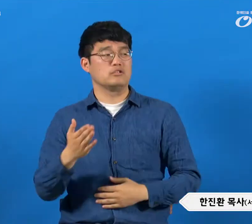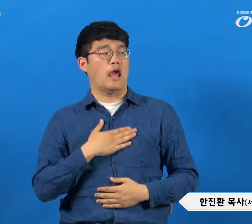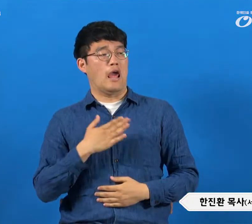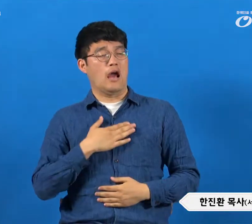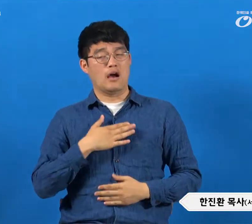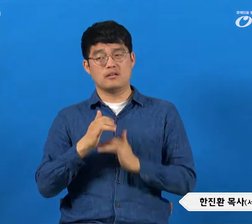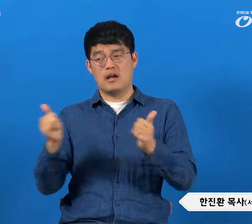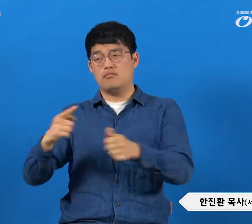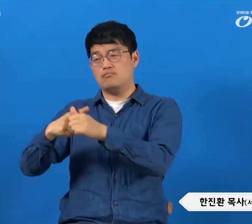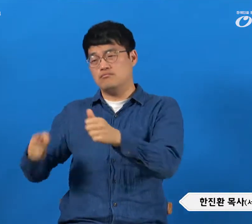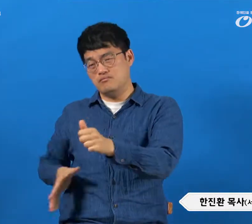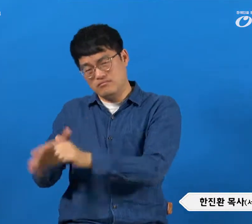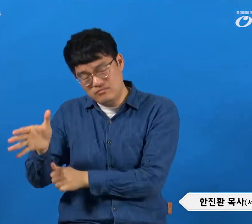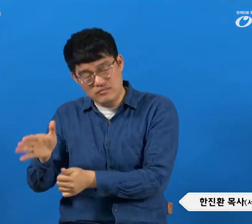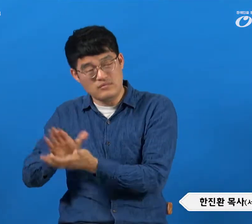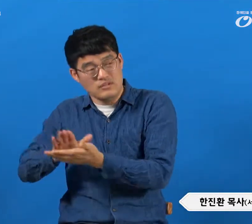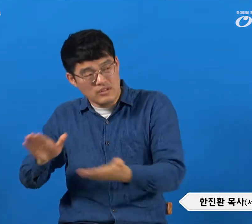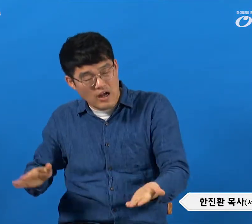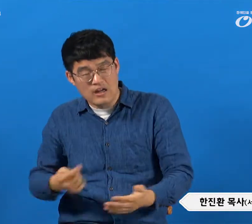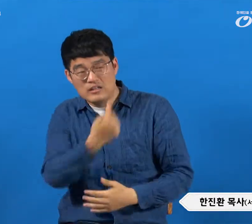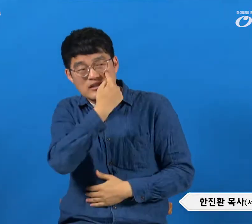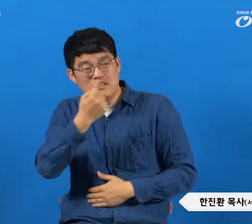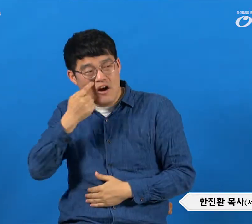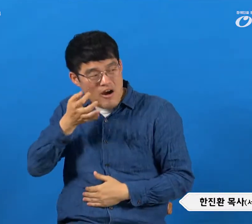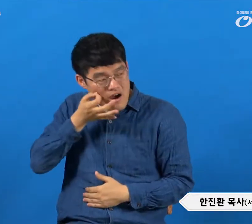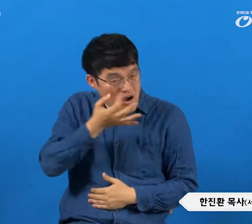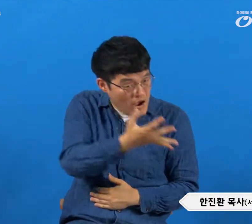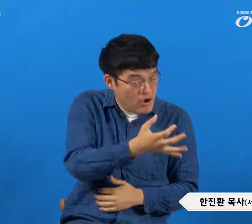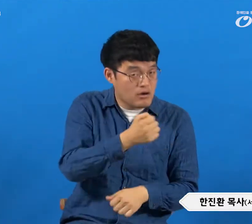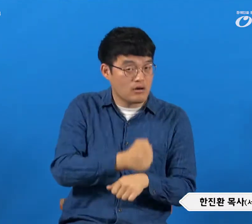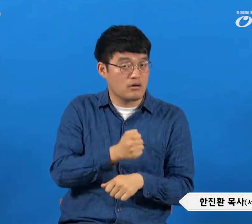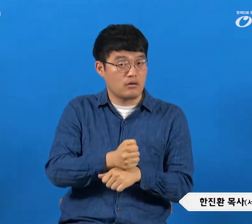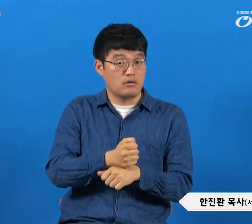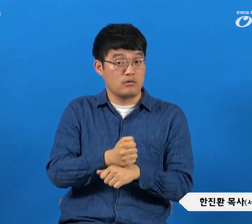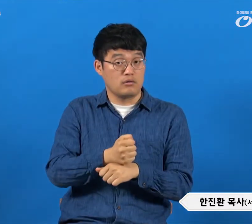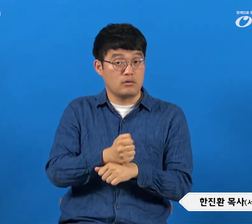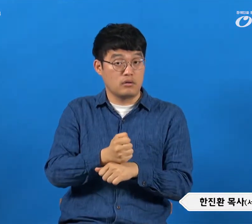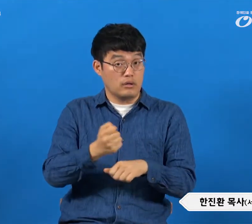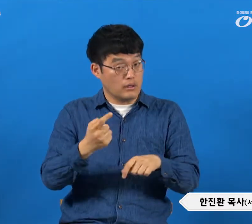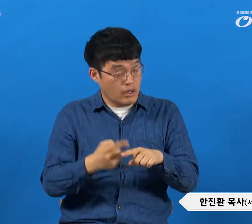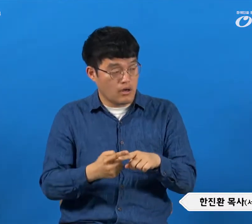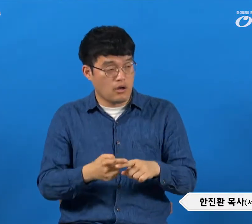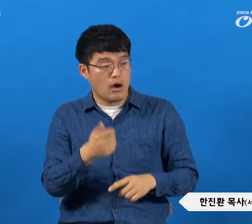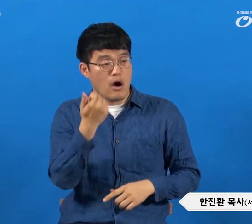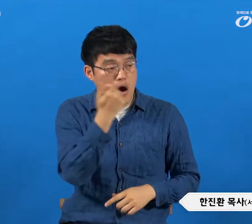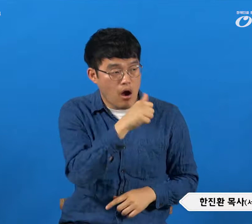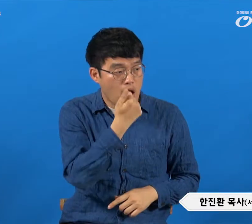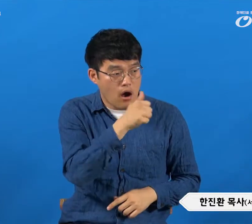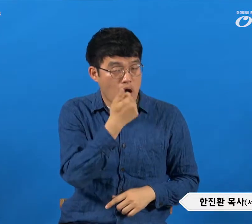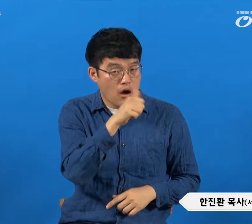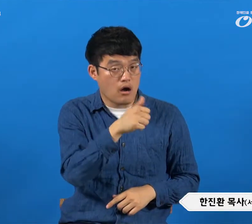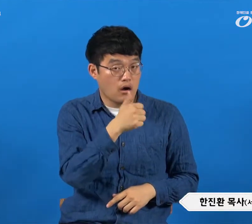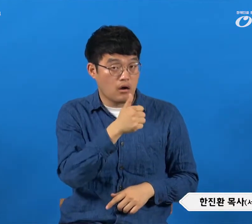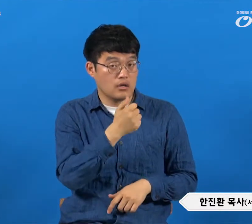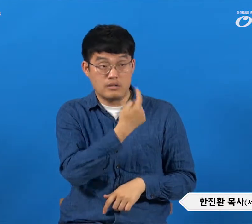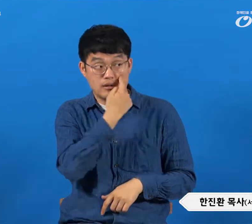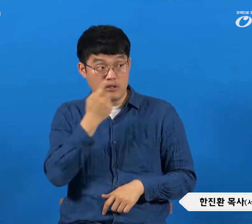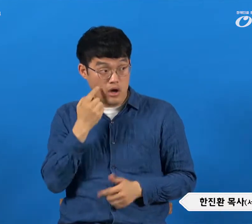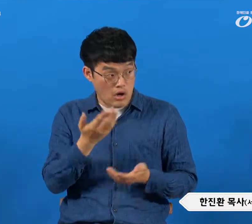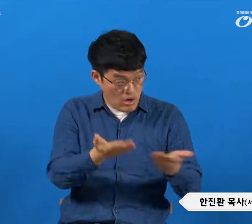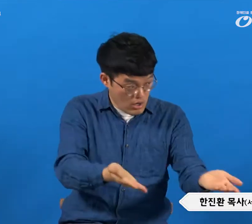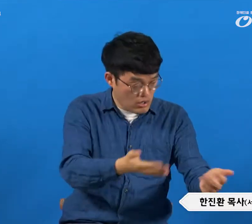내가 죽였습니다, 증거가 여기 있습니다, 그런 정도로 확실한